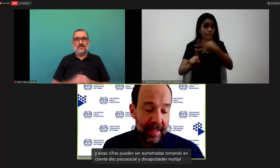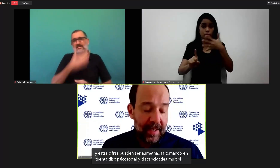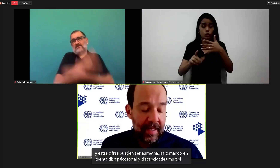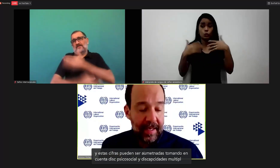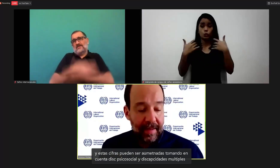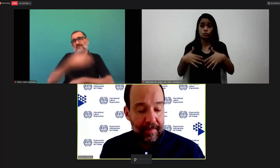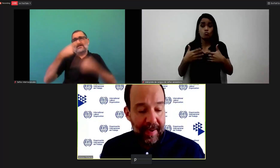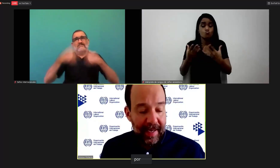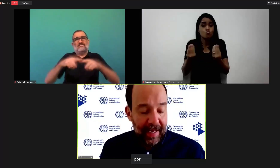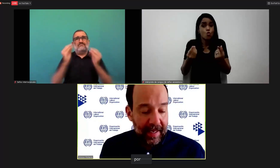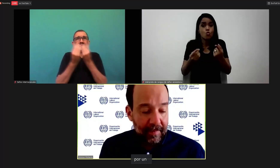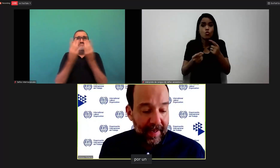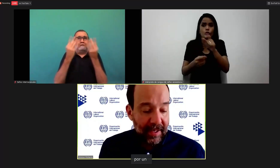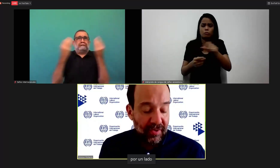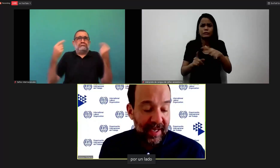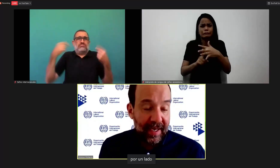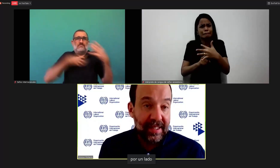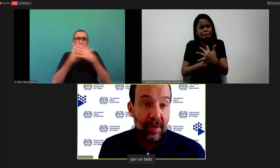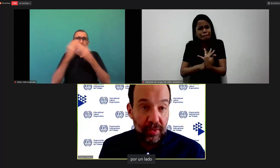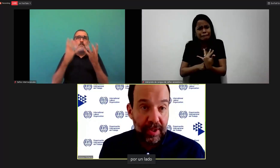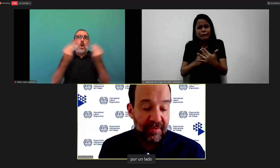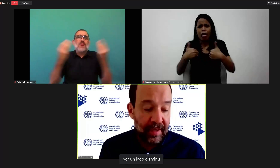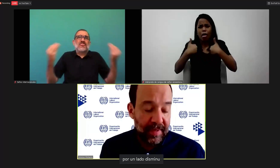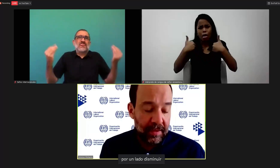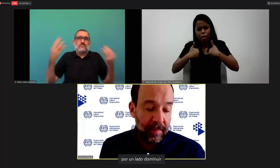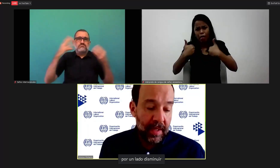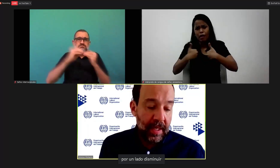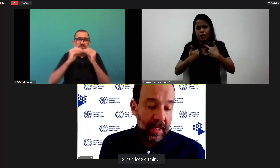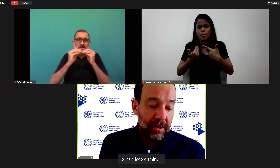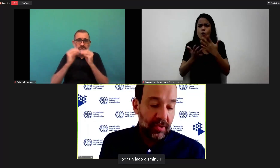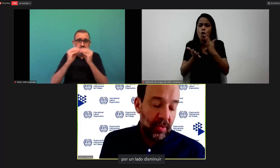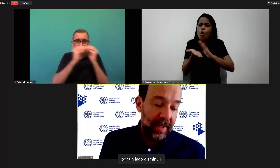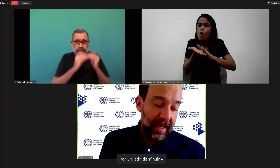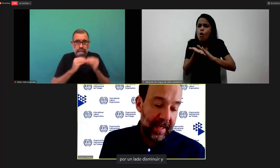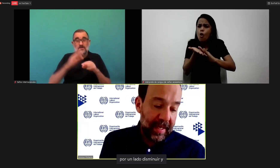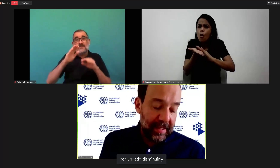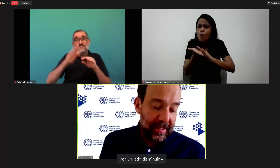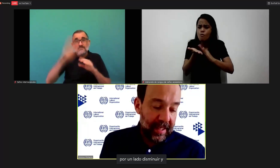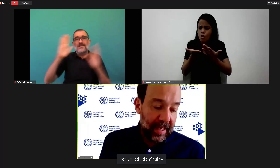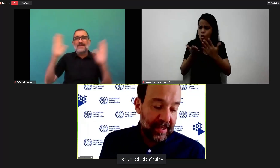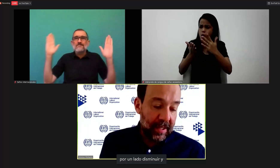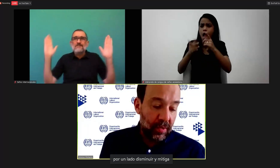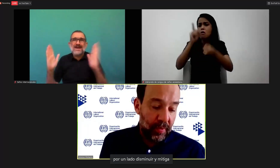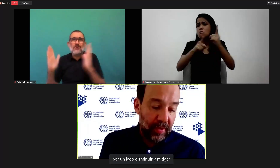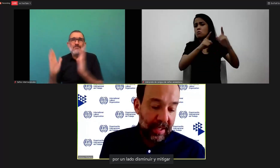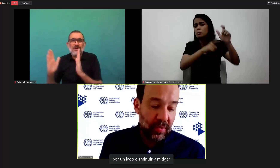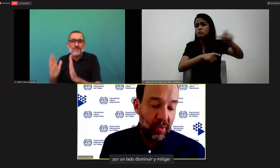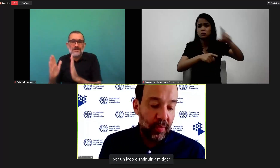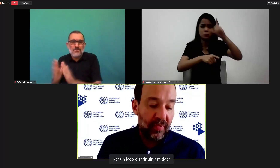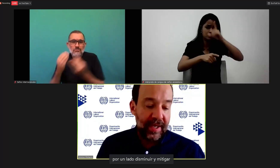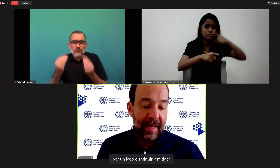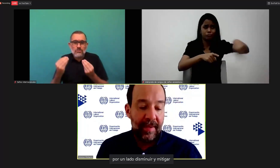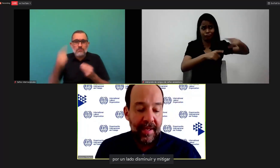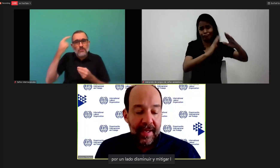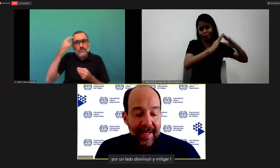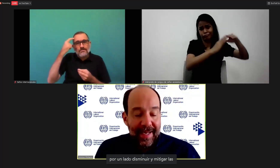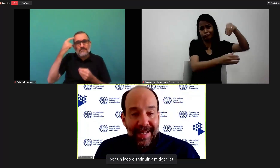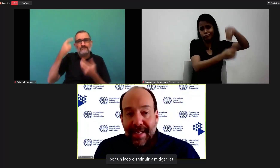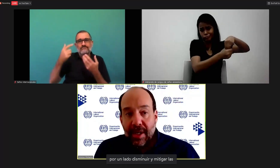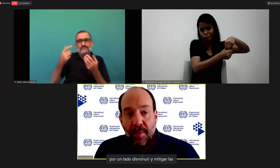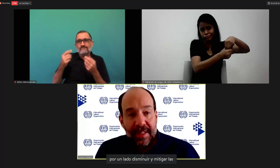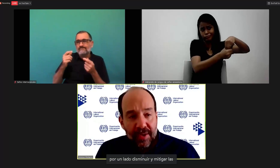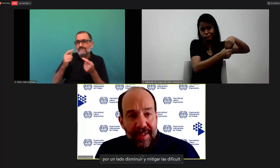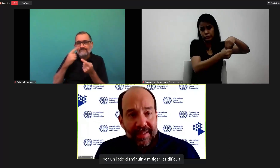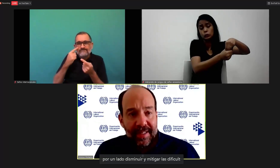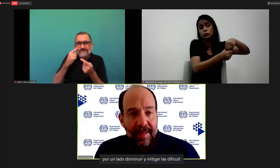¿no? para resolver la crisis, incluso el confinamiento, sobre este grupo, ¿no? Que es un grupo vulnerable.